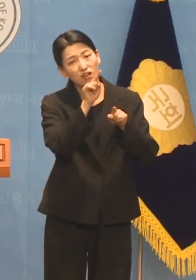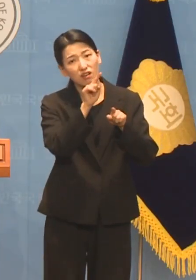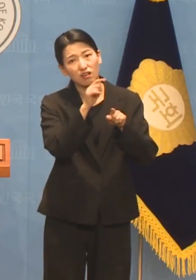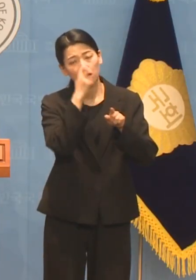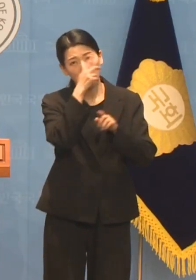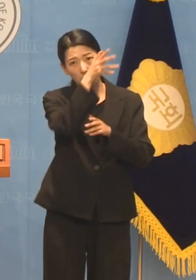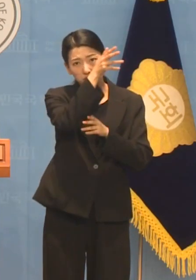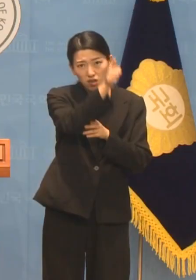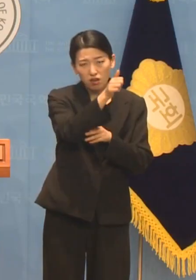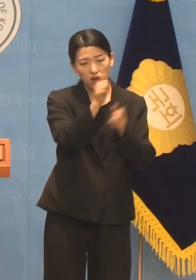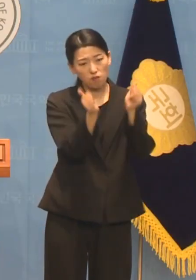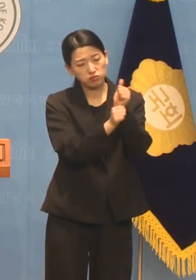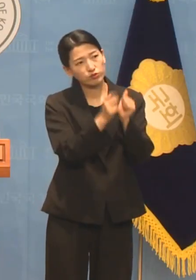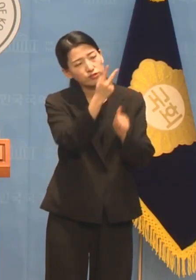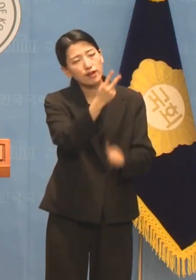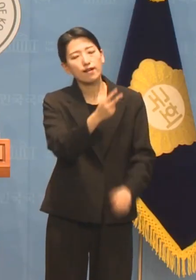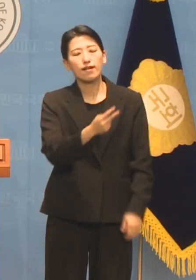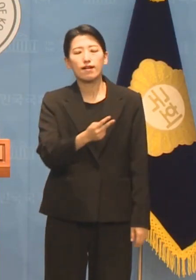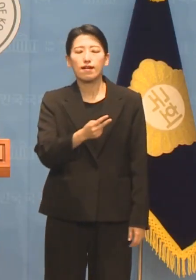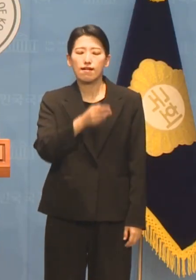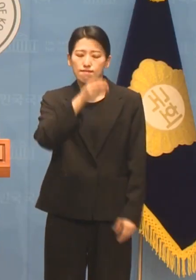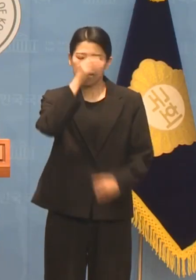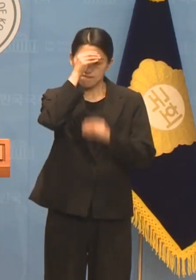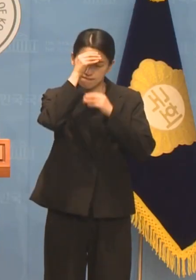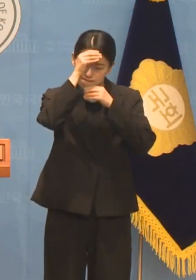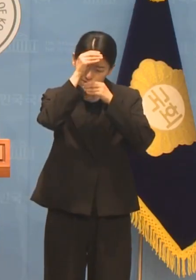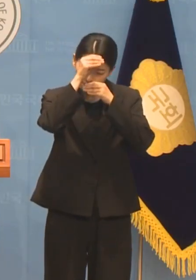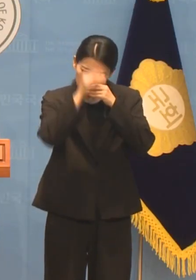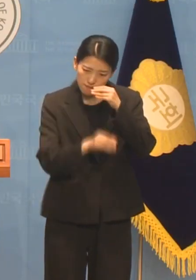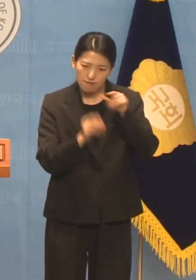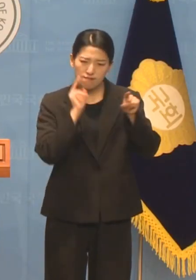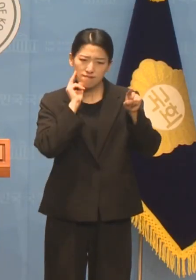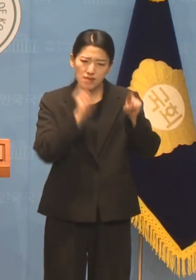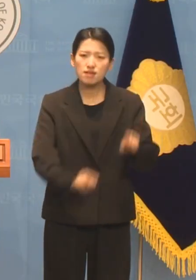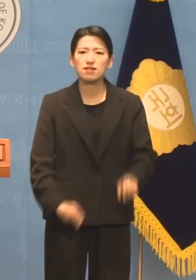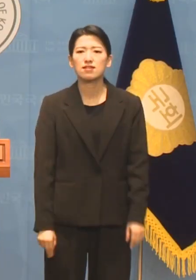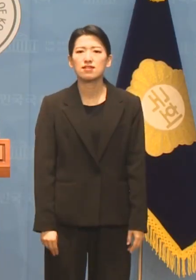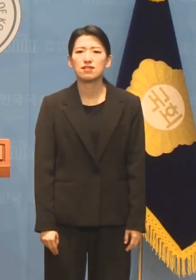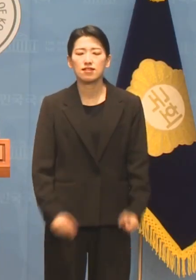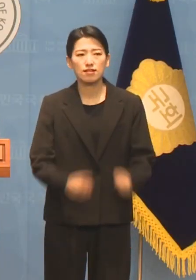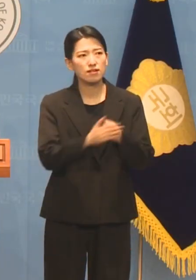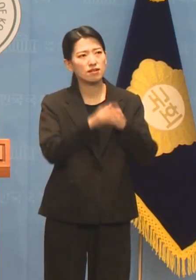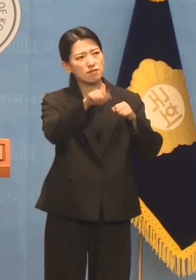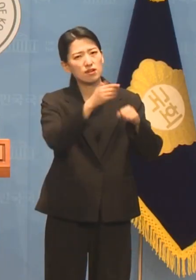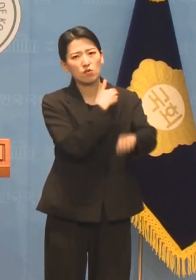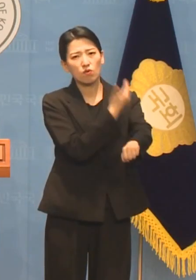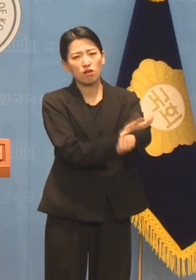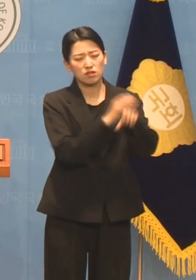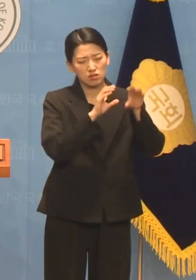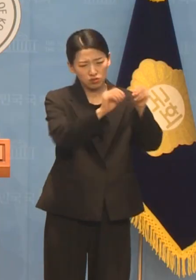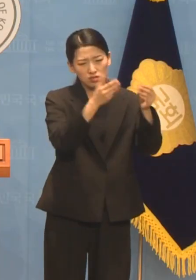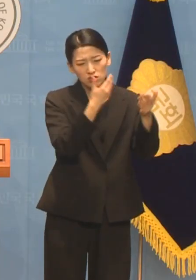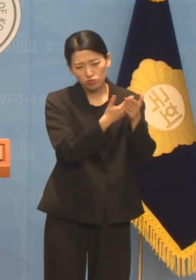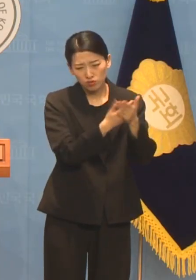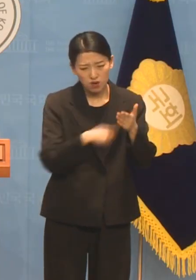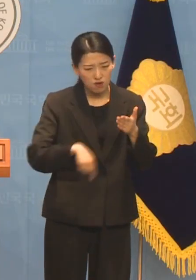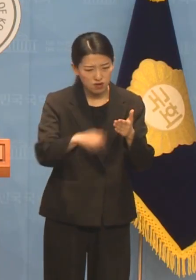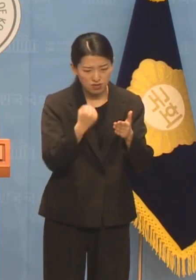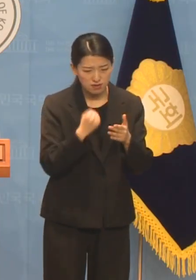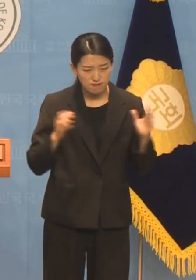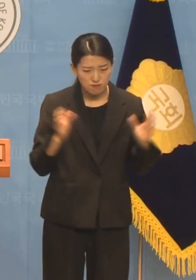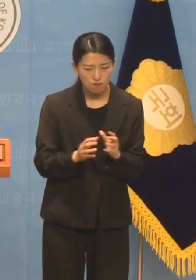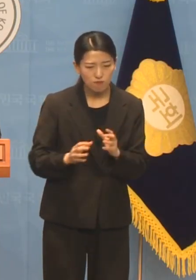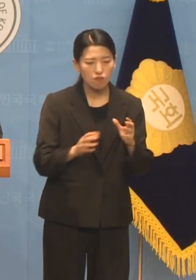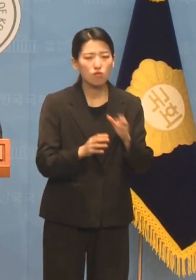있는 극히 파렴치하고 뻔뻔한 김성훈과 이광우 등이야말로 권한 중지를 넘어서